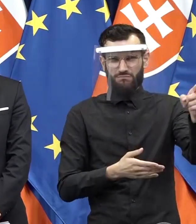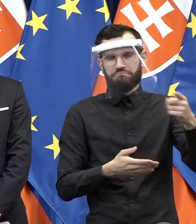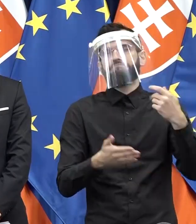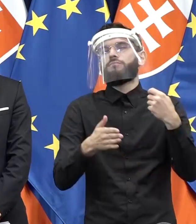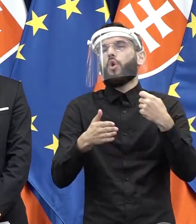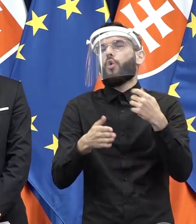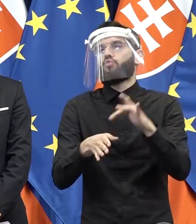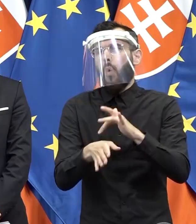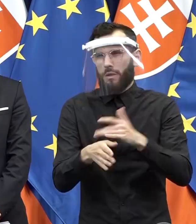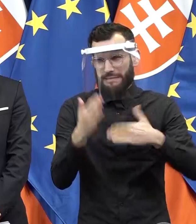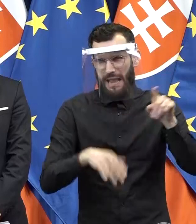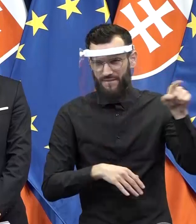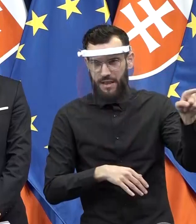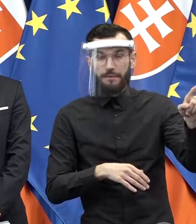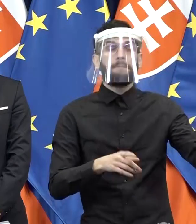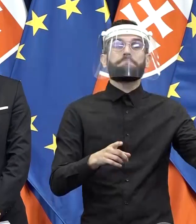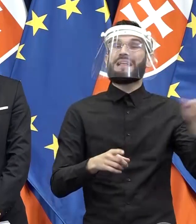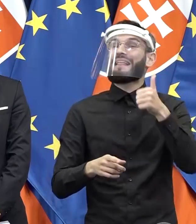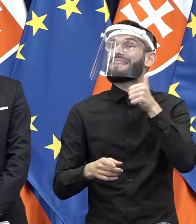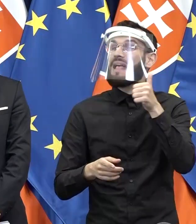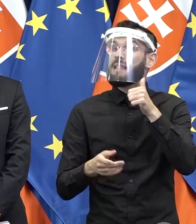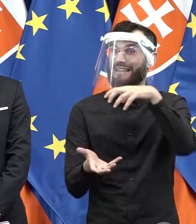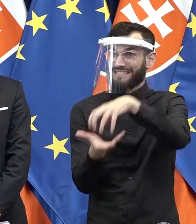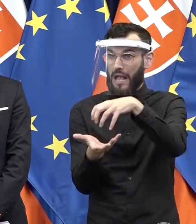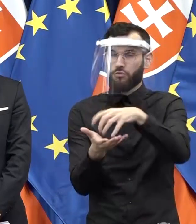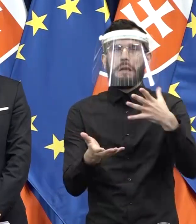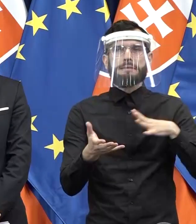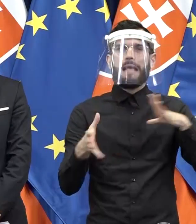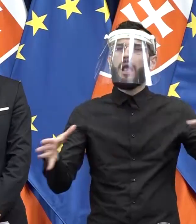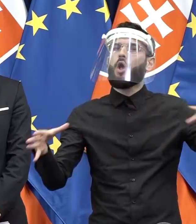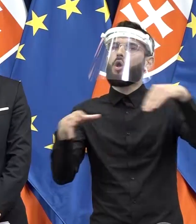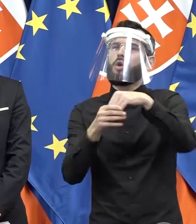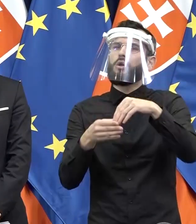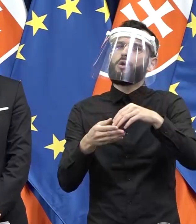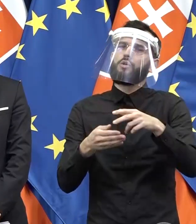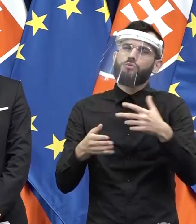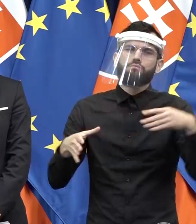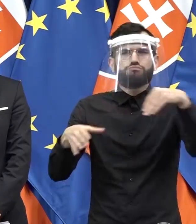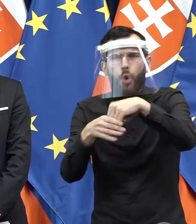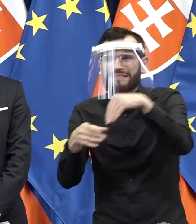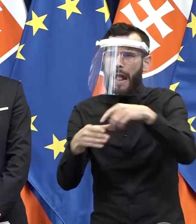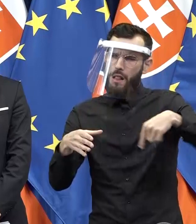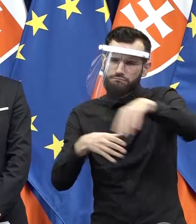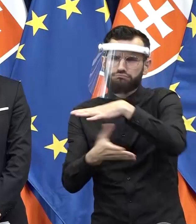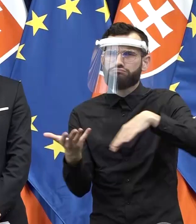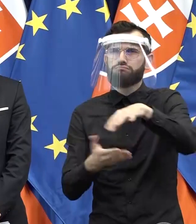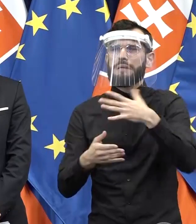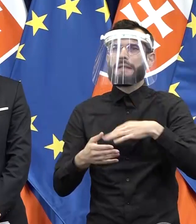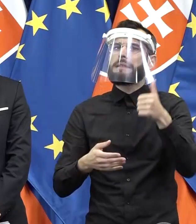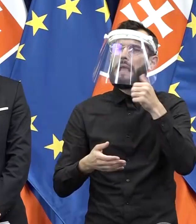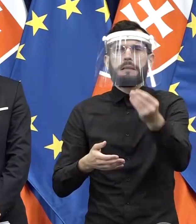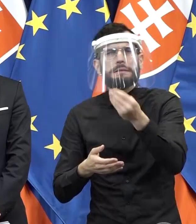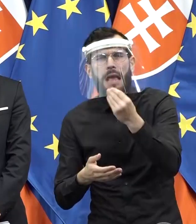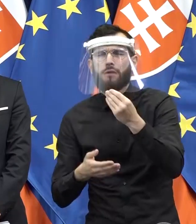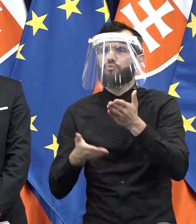dôchodcovia, prídu do toho denného stacionára, aby sa socializovali, prípadne najedli, alebo mali poskytnutie tú prípadne cez deň